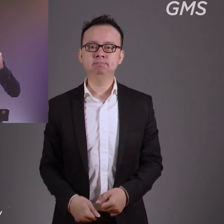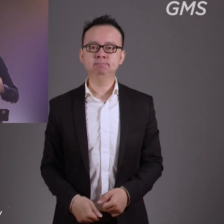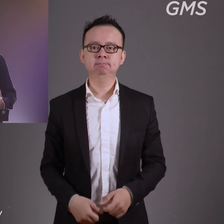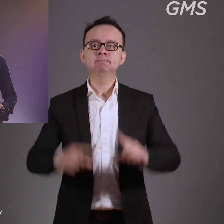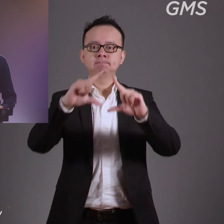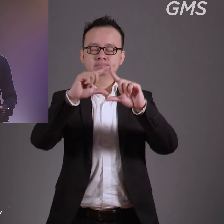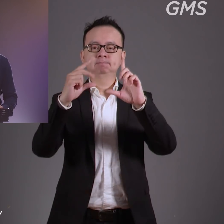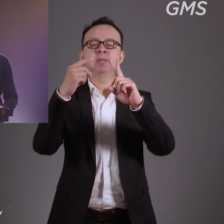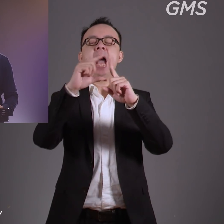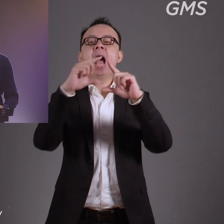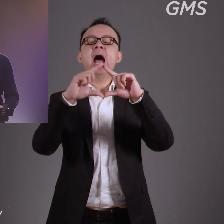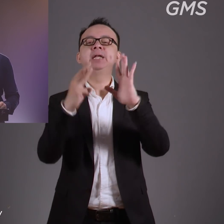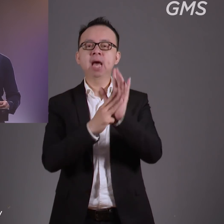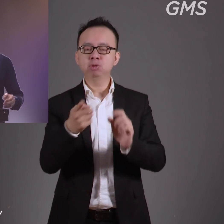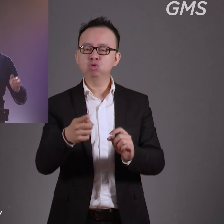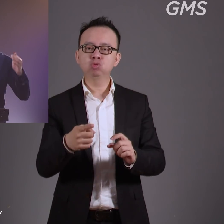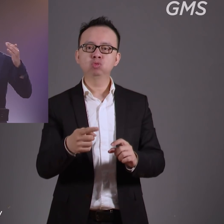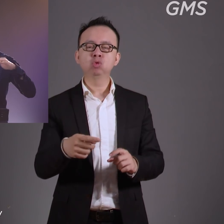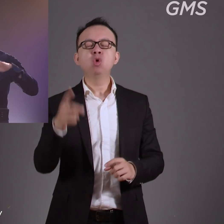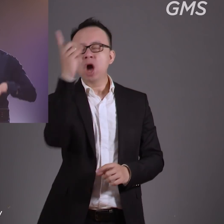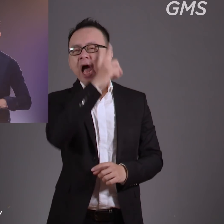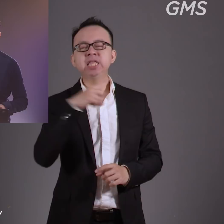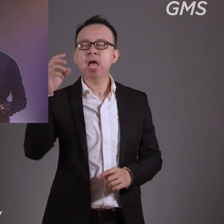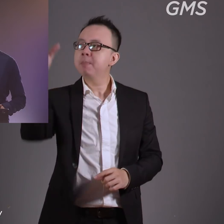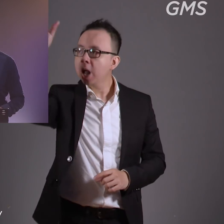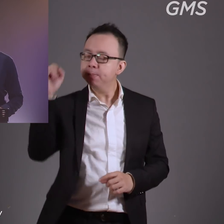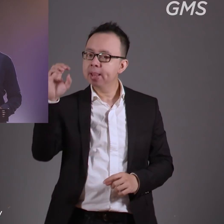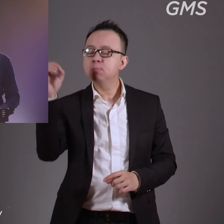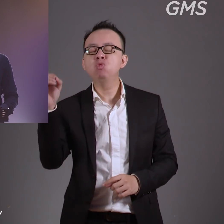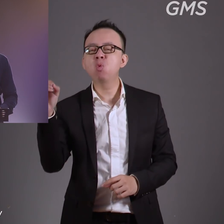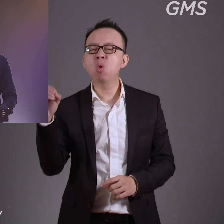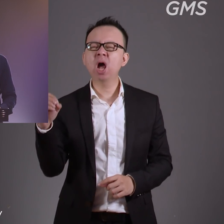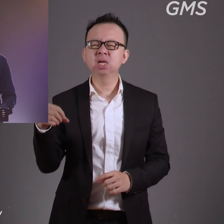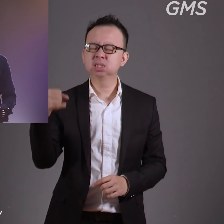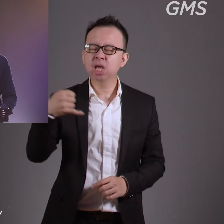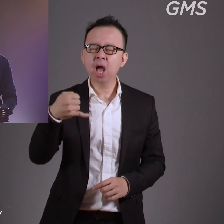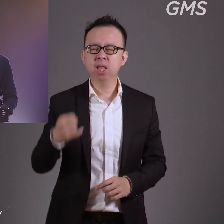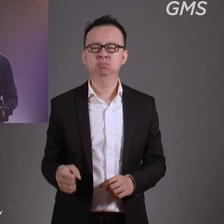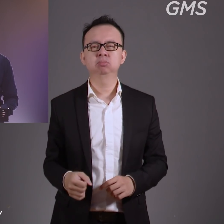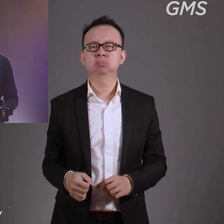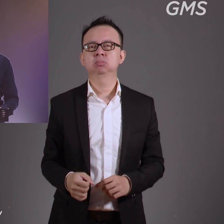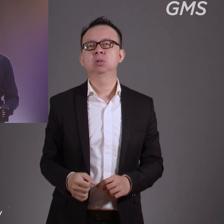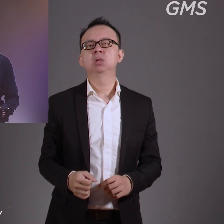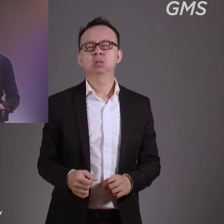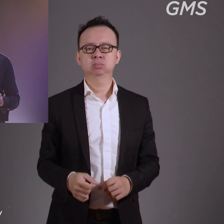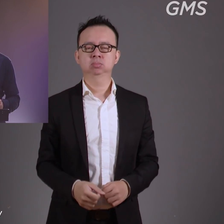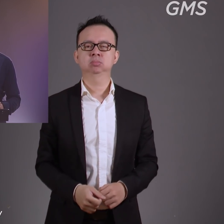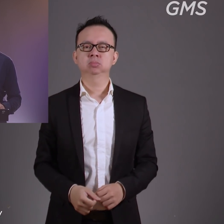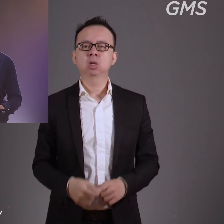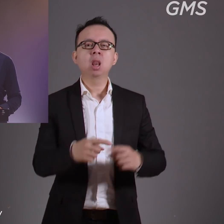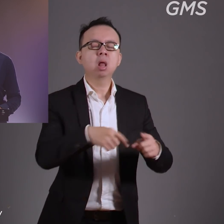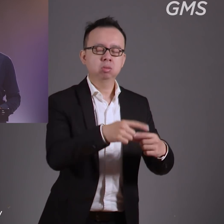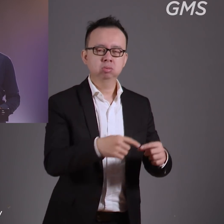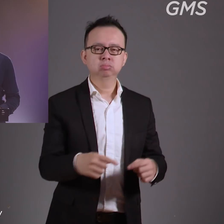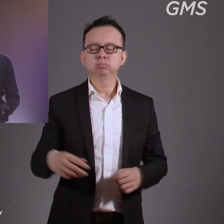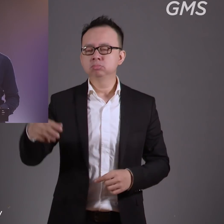buah terlarang. Siapa tahu anaknya sendiri akhirnya mengakhiri nyawa, kakak adik